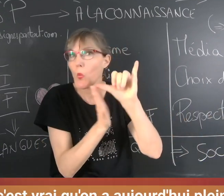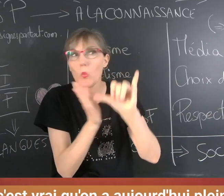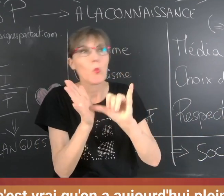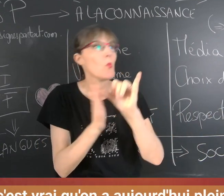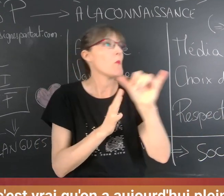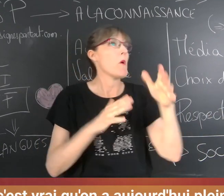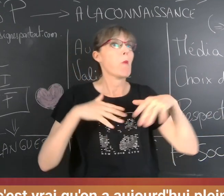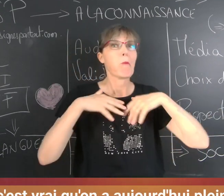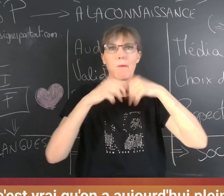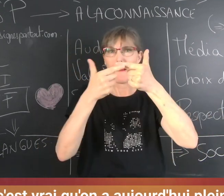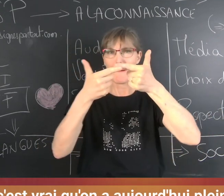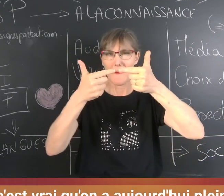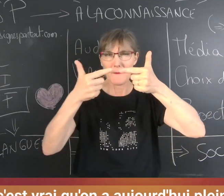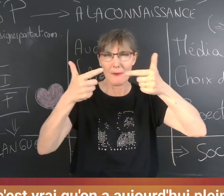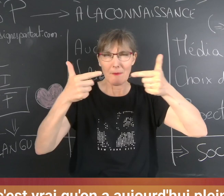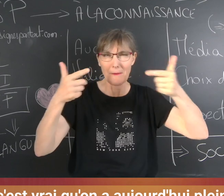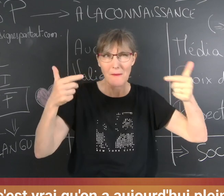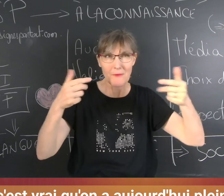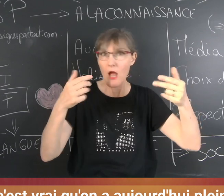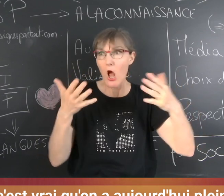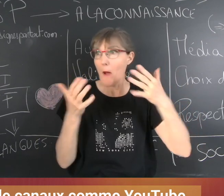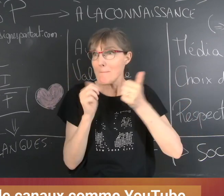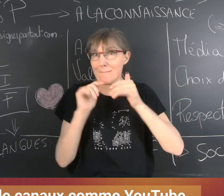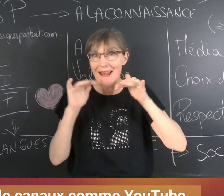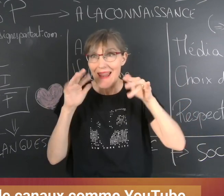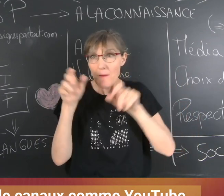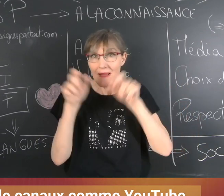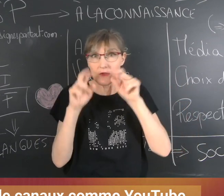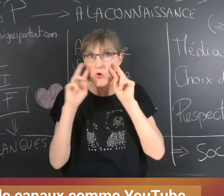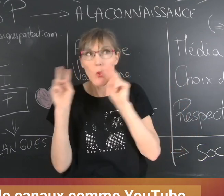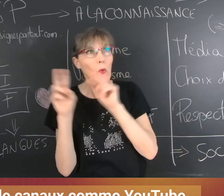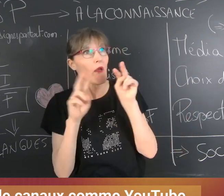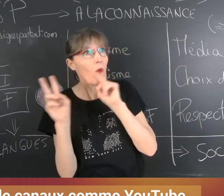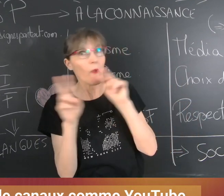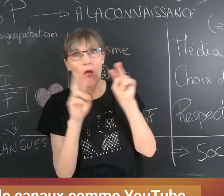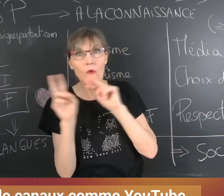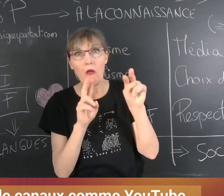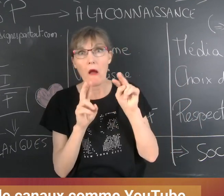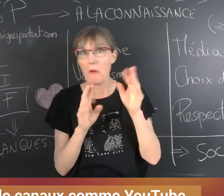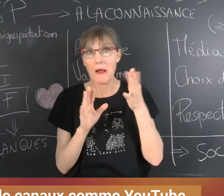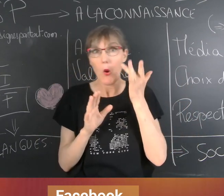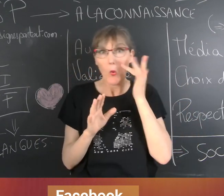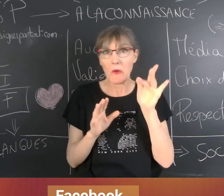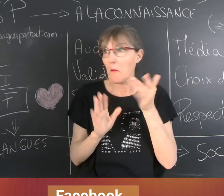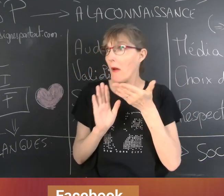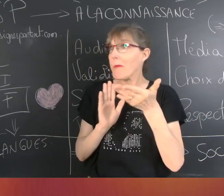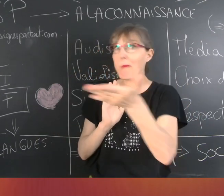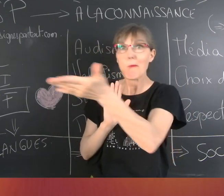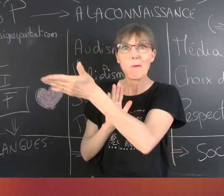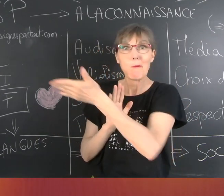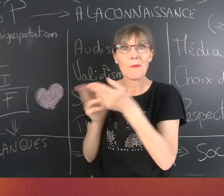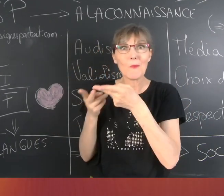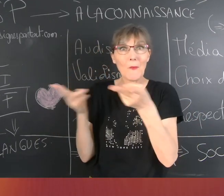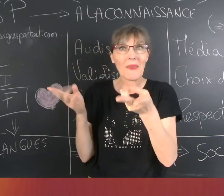Alors, c'est vrai qu'on a aujourd'hui plein de canaux comme YouTube, Facebook.